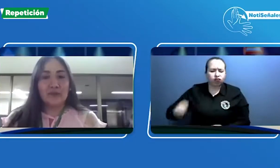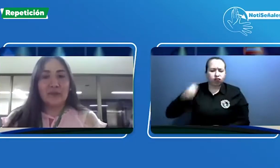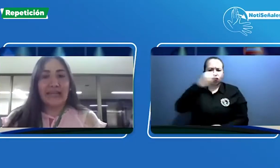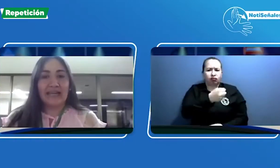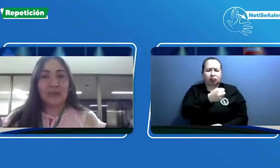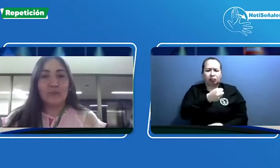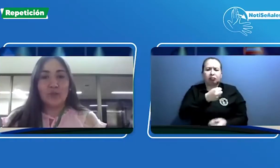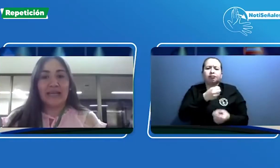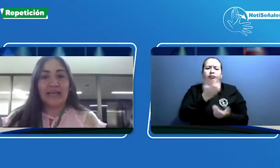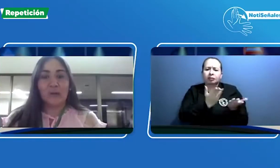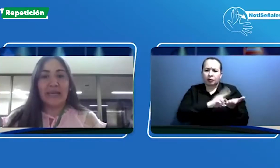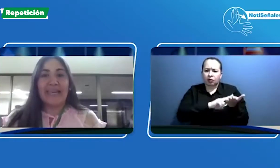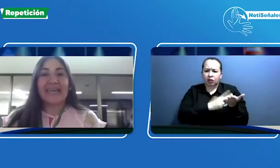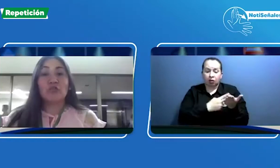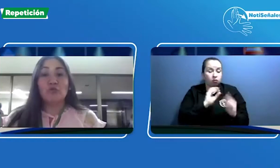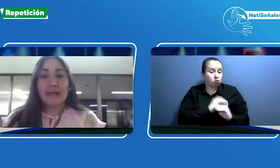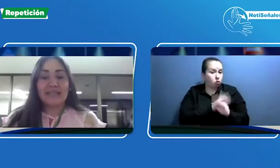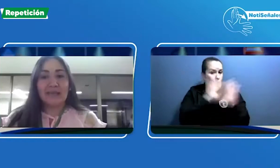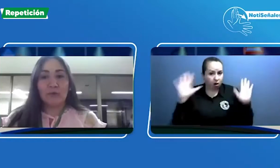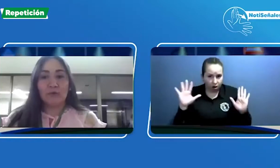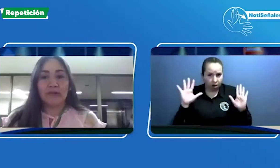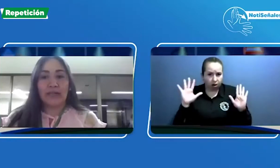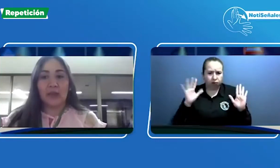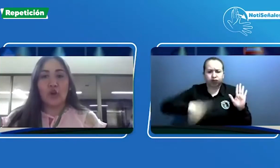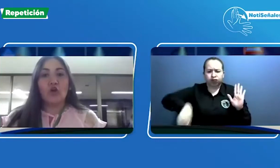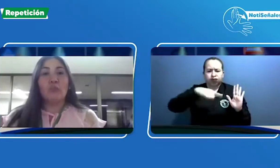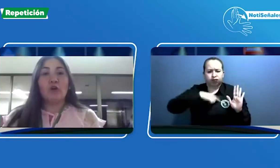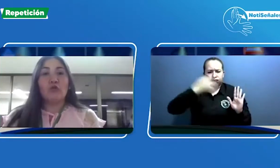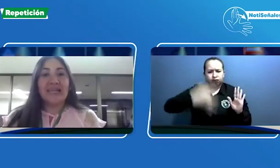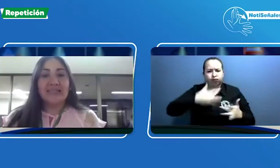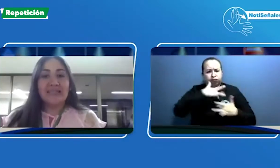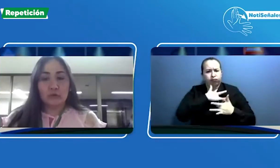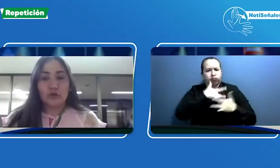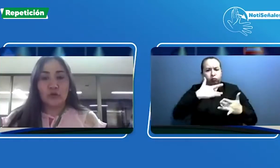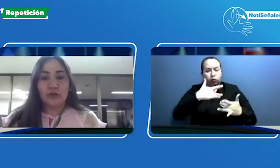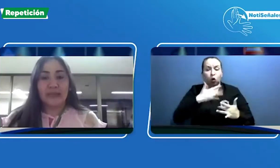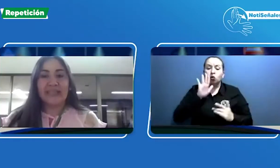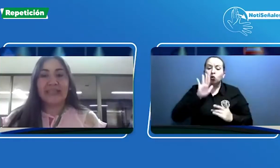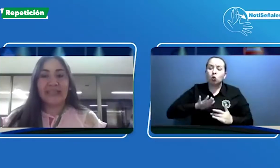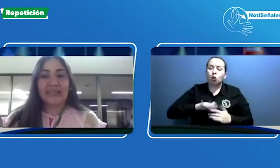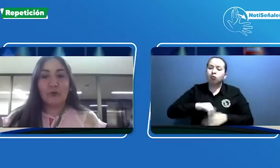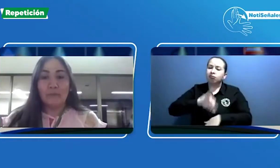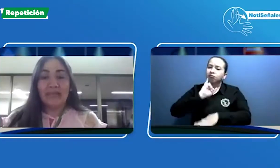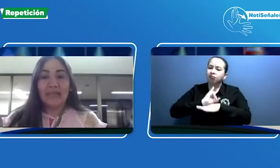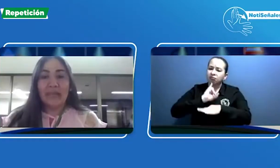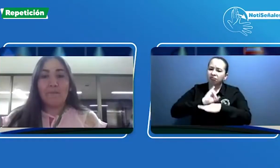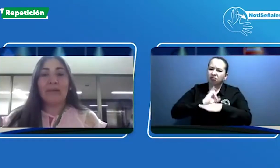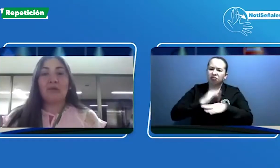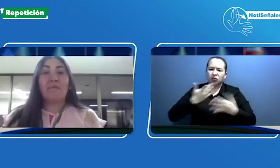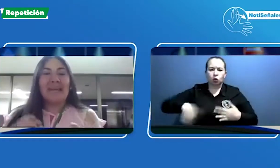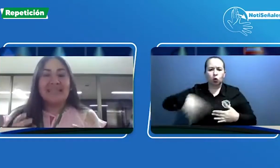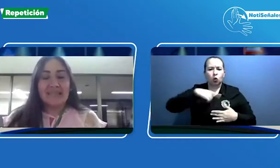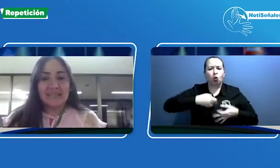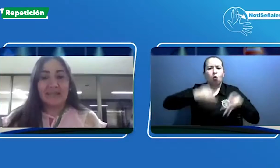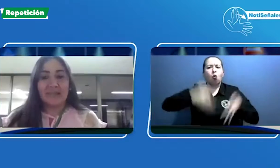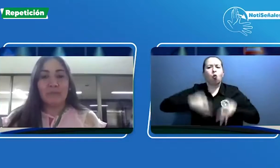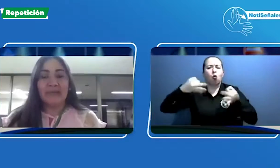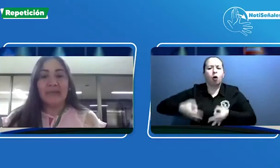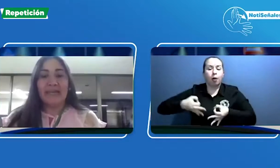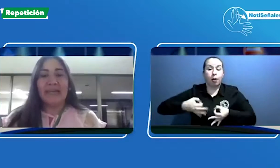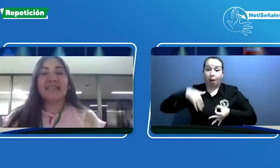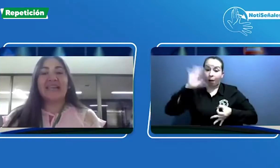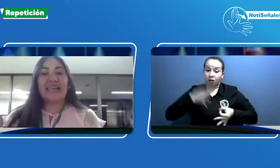queremos dejar muy claro es nuestra voluntad como una institución que tiene que cumplir pero más allá